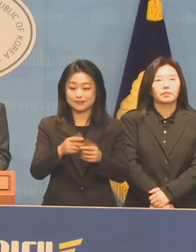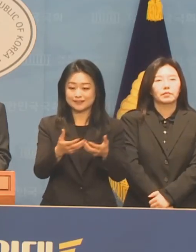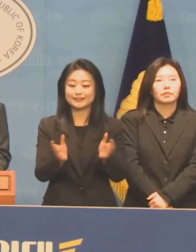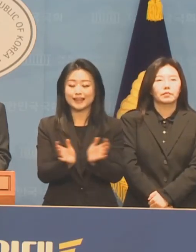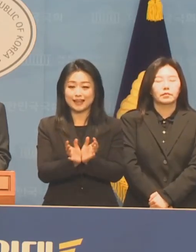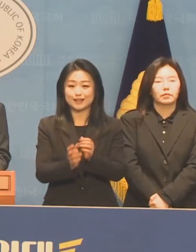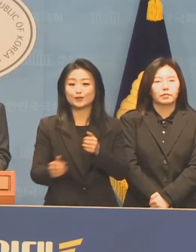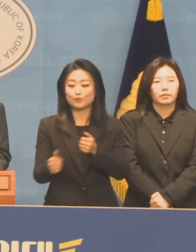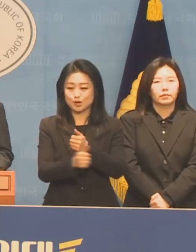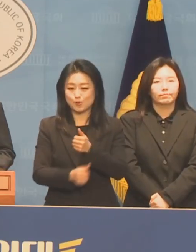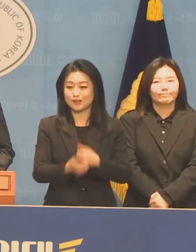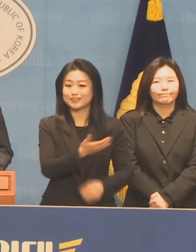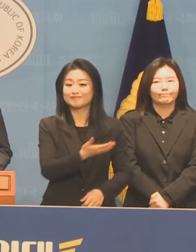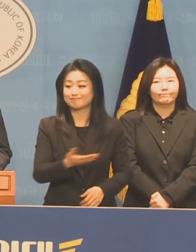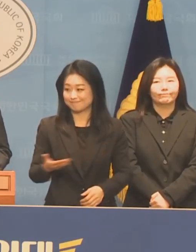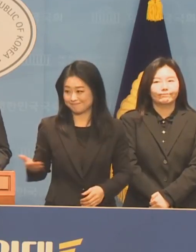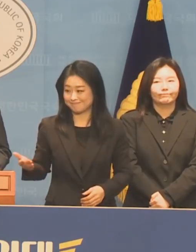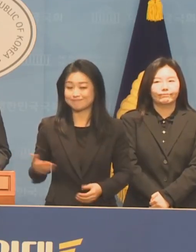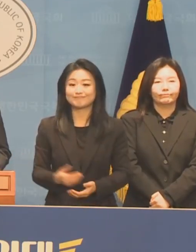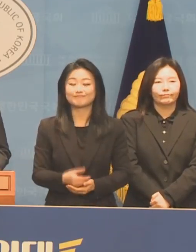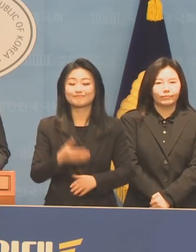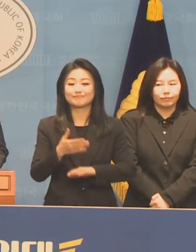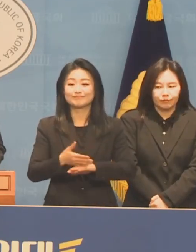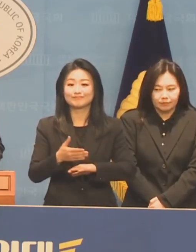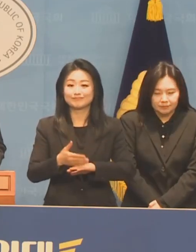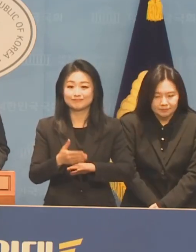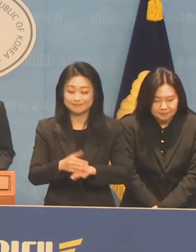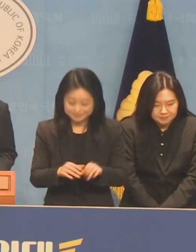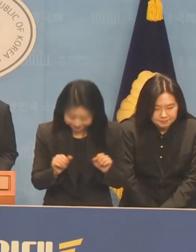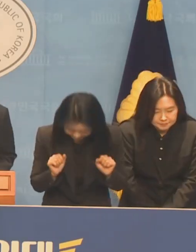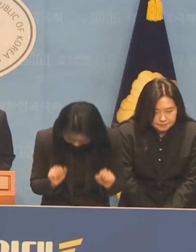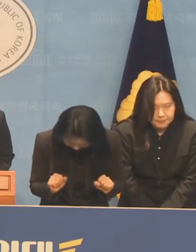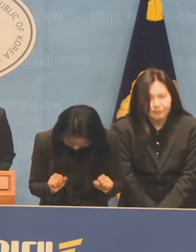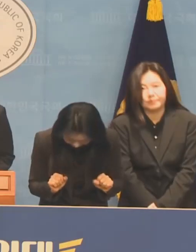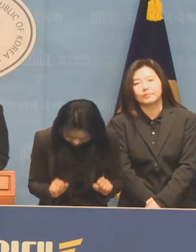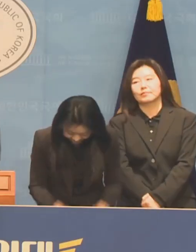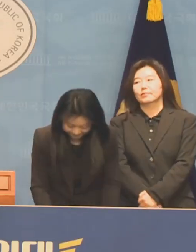민생경제회복단 위원 일동. 고맙습니다.